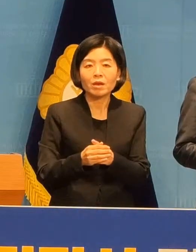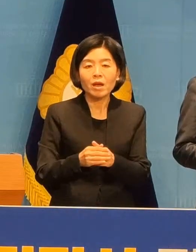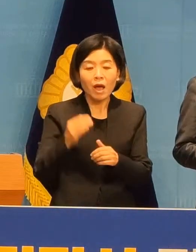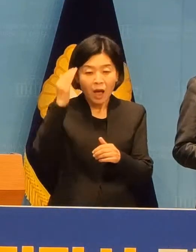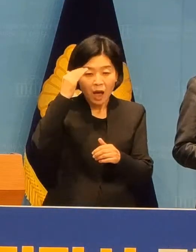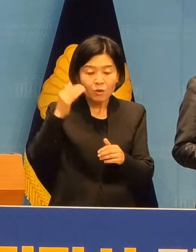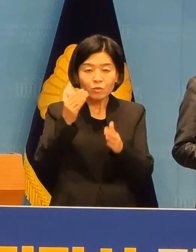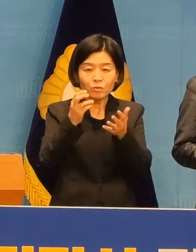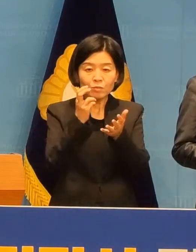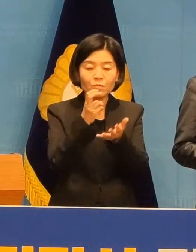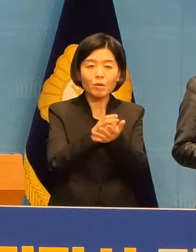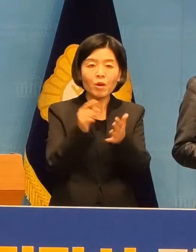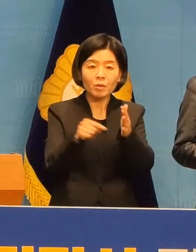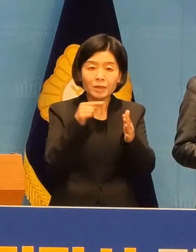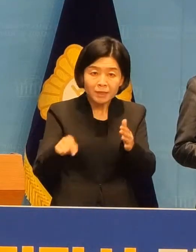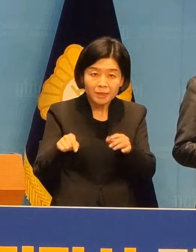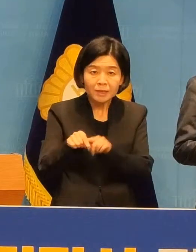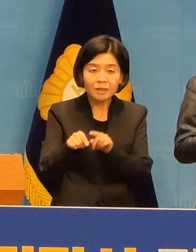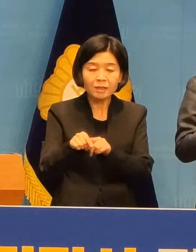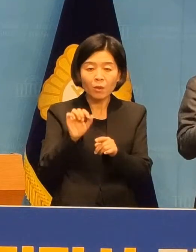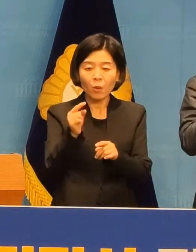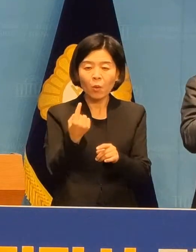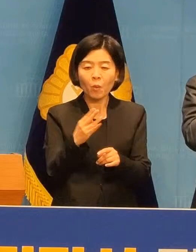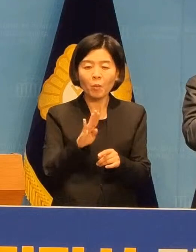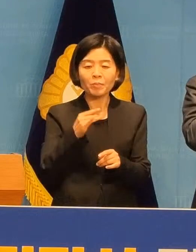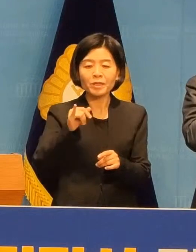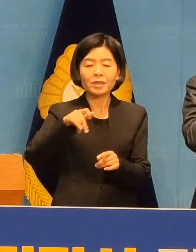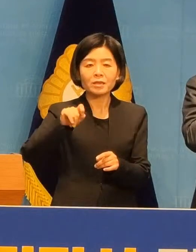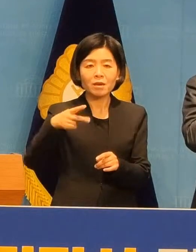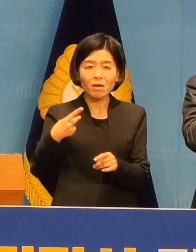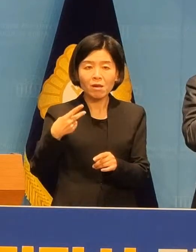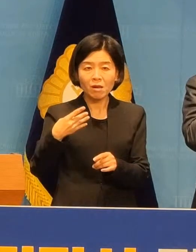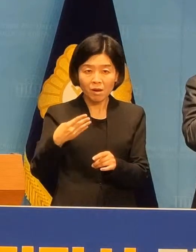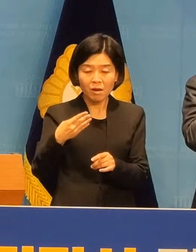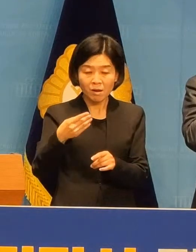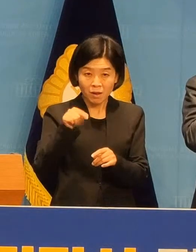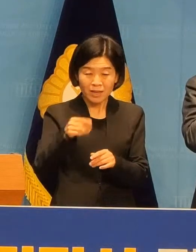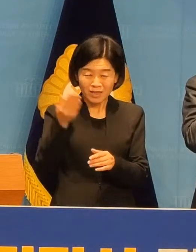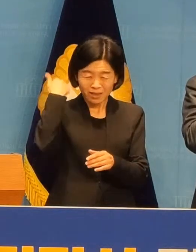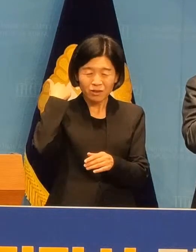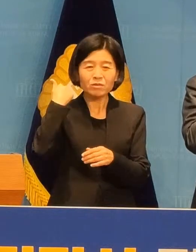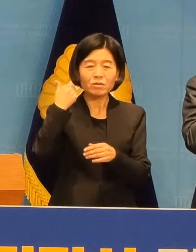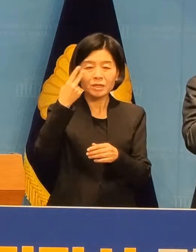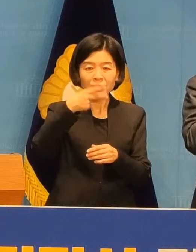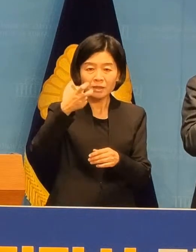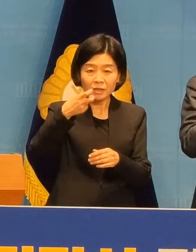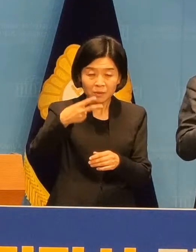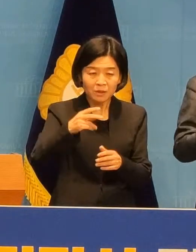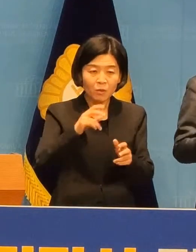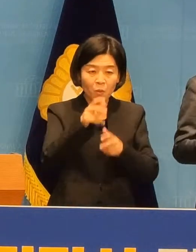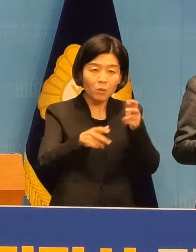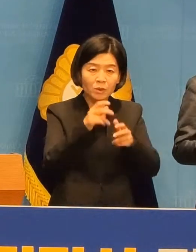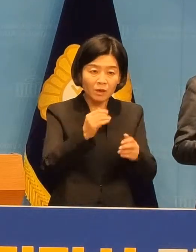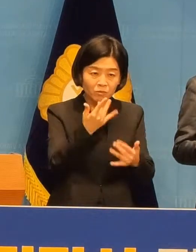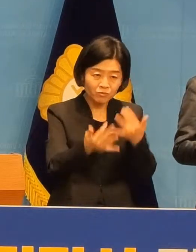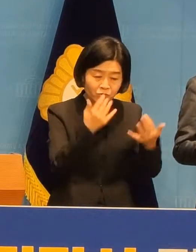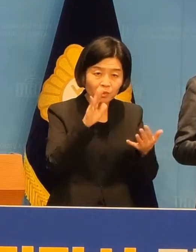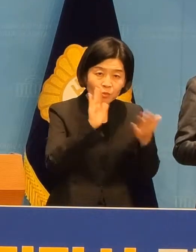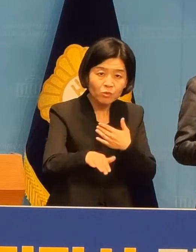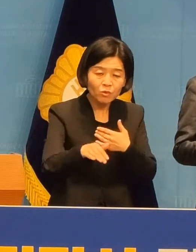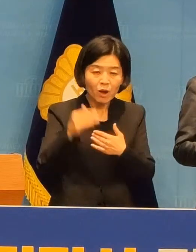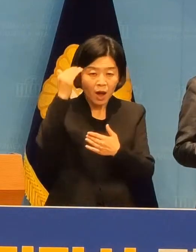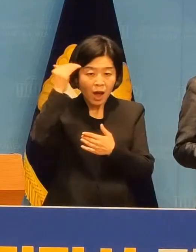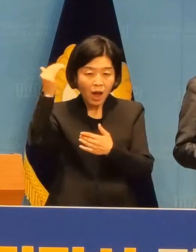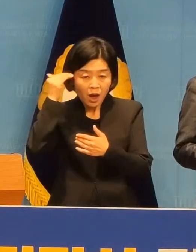법인인 한국옵티컬 하이테크가 22년 공장 화재 이후 노동자들이 해고된 후 니토옵티칼은